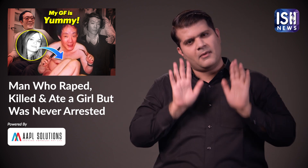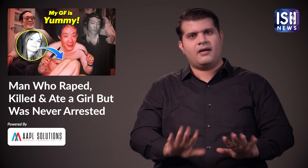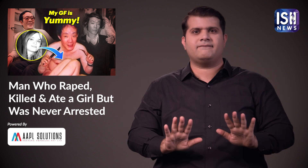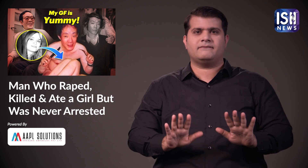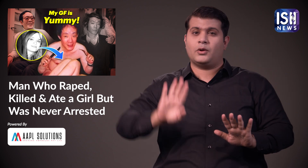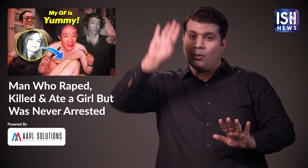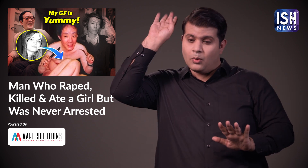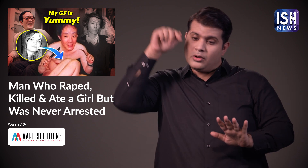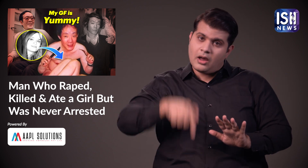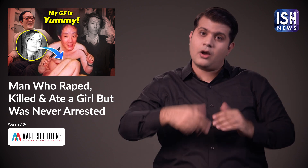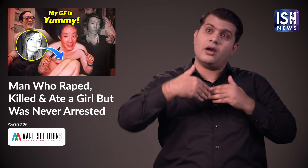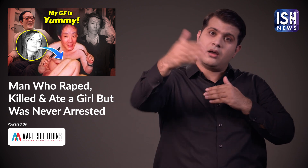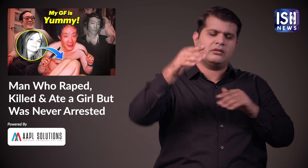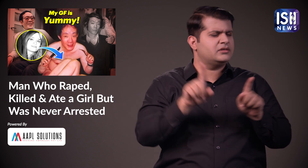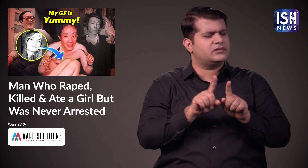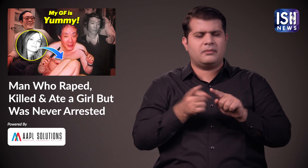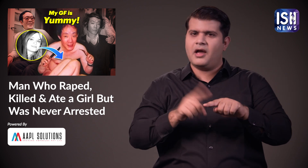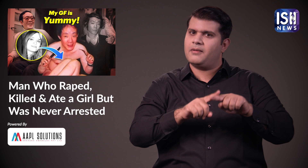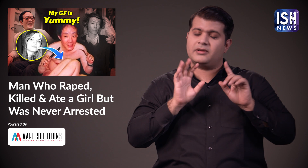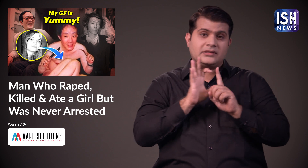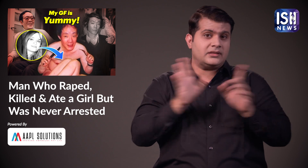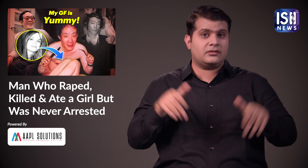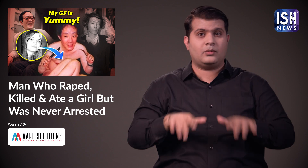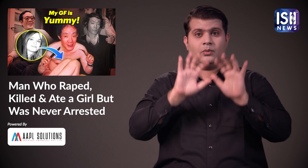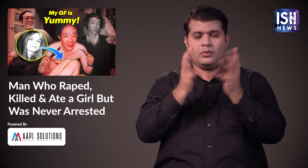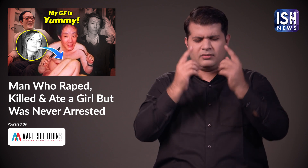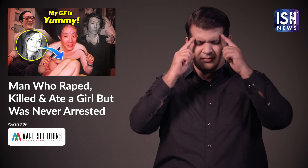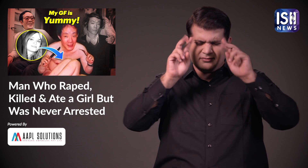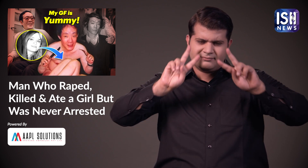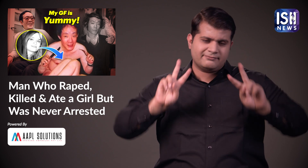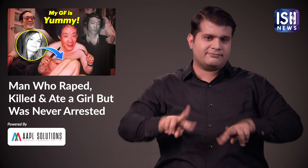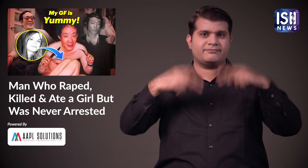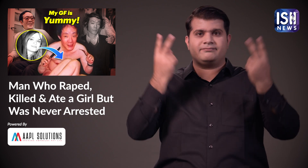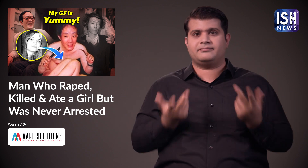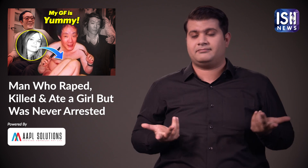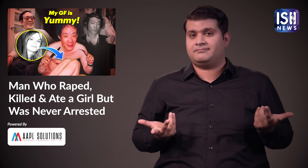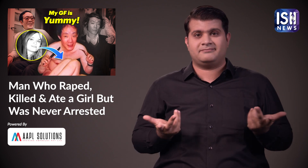भी हो रहे हैं और भविष्य में भी होते रहेंगे। दुनिया अजीब है।